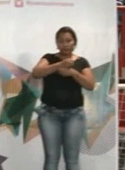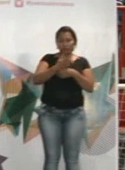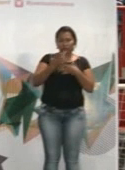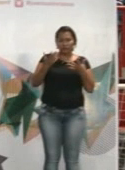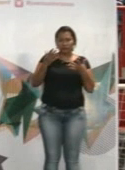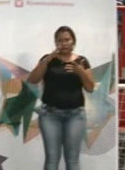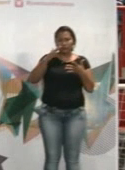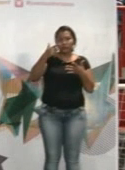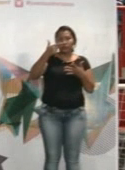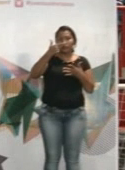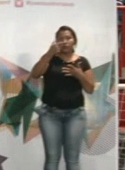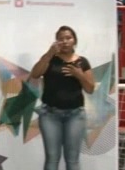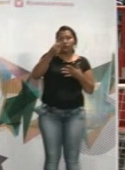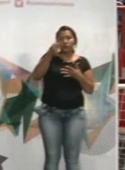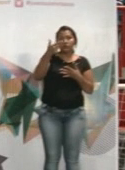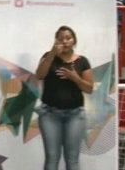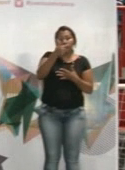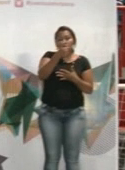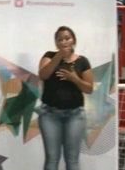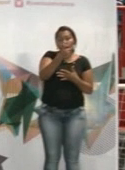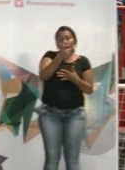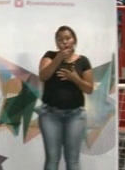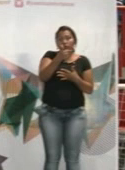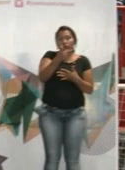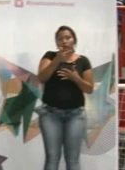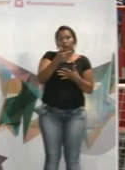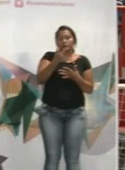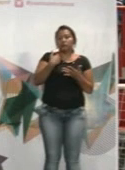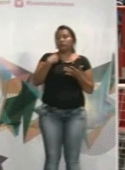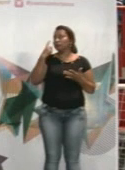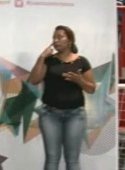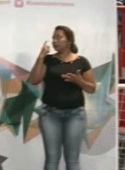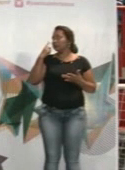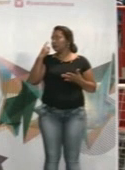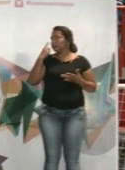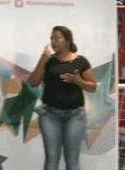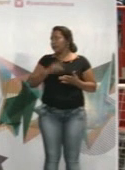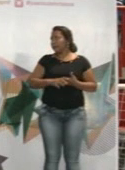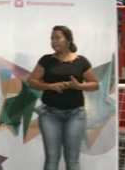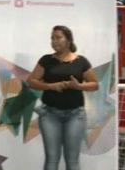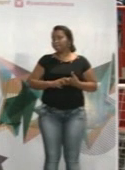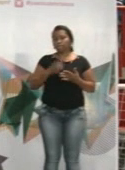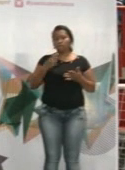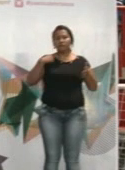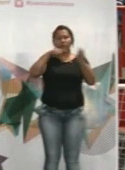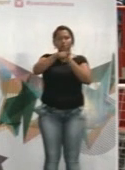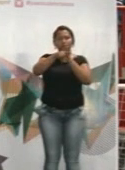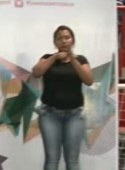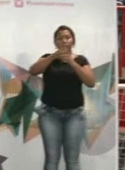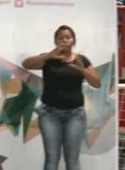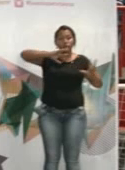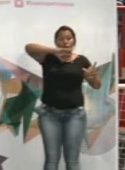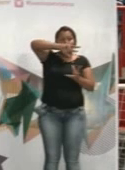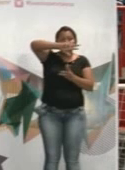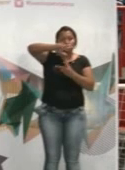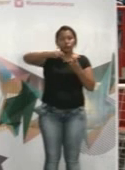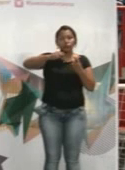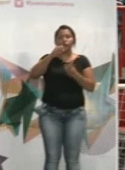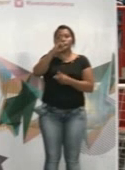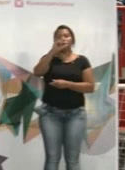aqui, 2012, estávamos passando por um questionamento mundial sobre as